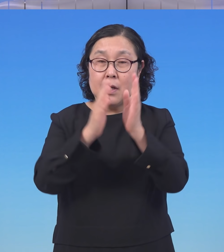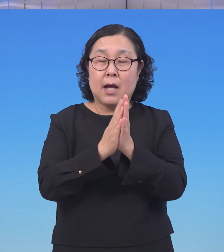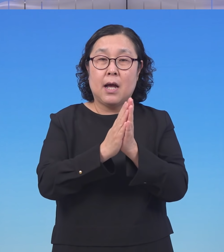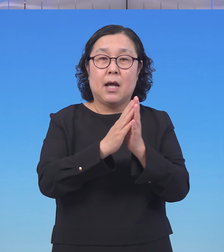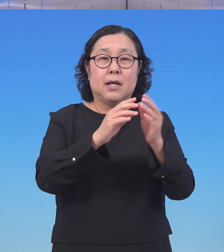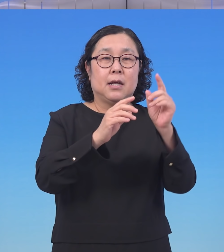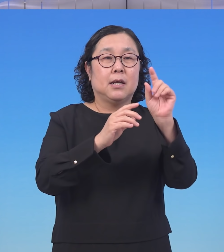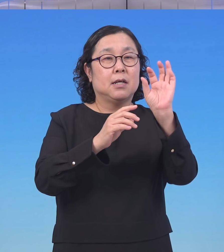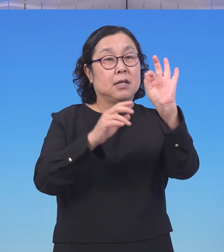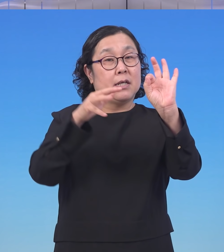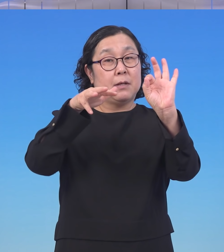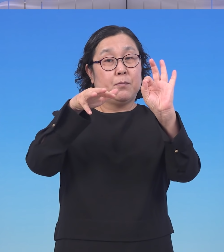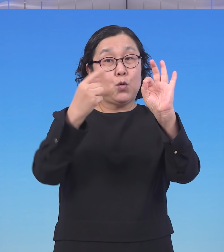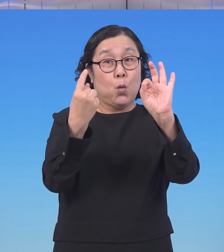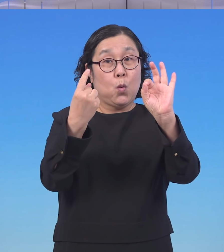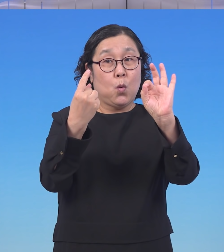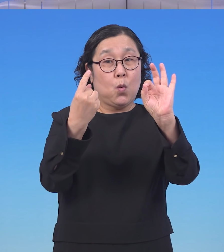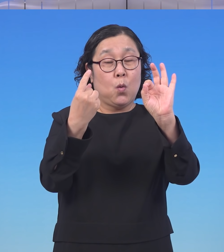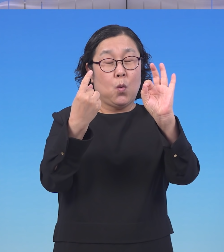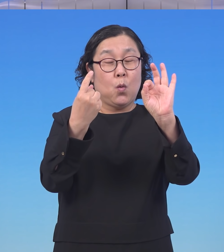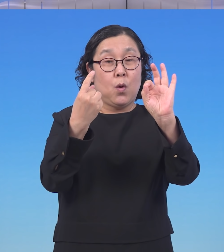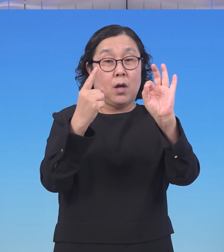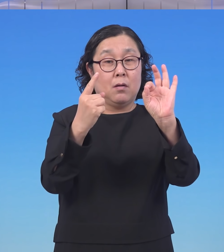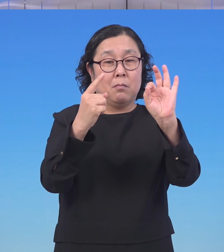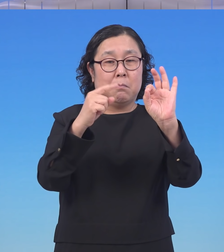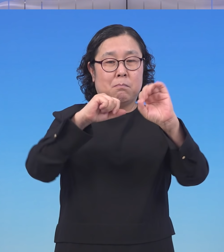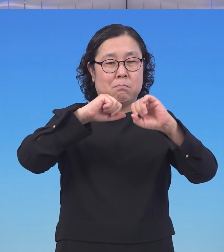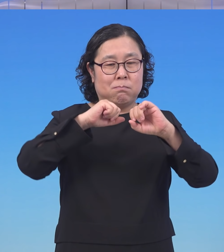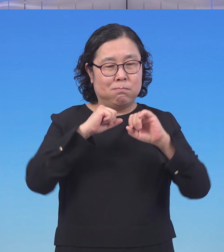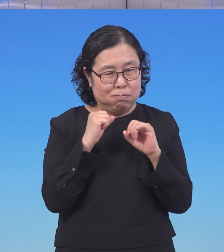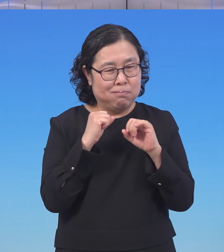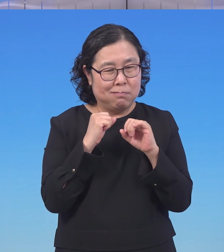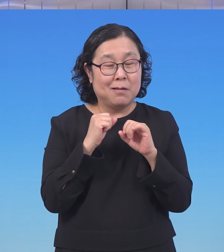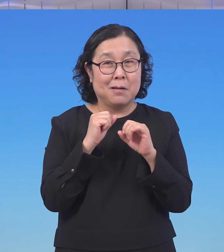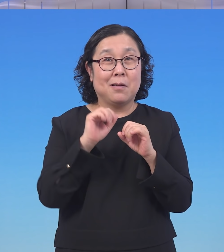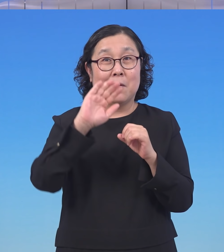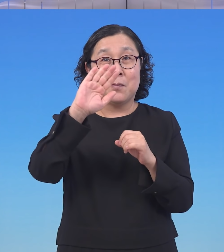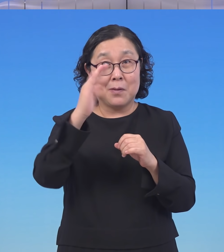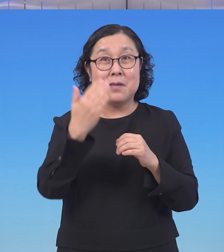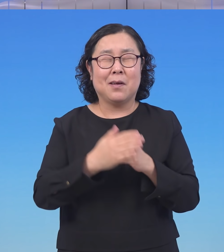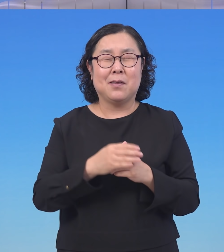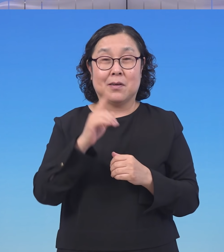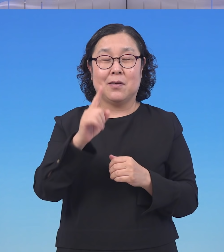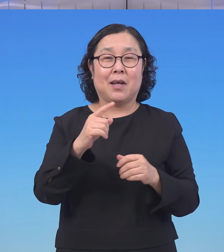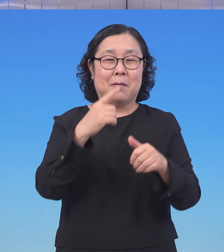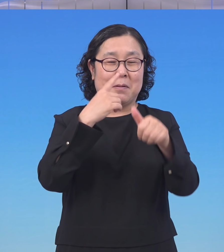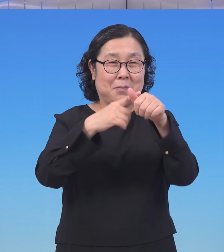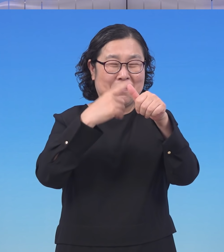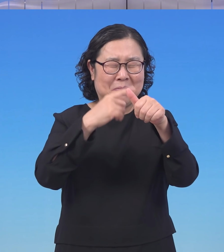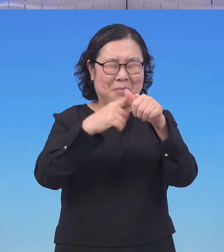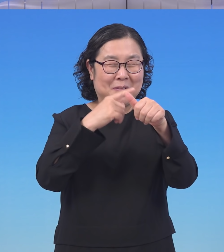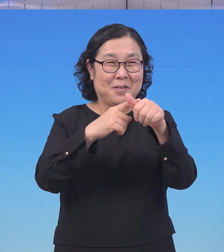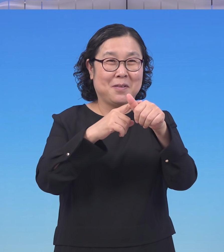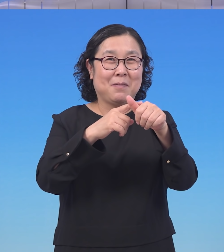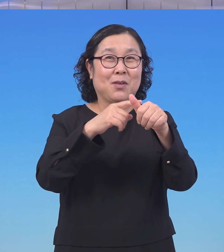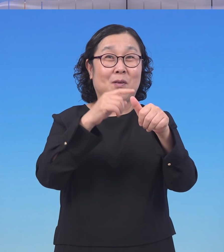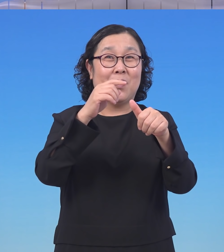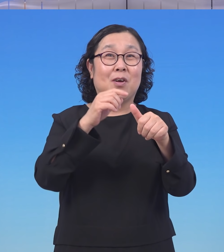딱 보자마자 한 10초 만에 완전히 순종, 승복 모드로 갔습니다. 내가 그거 갖고 계속 저도 이제